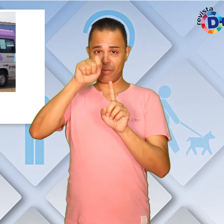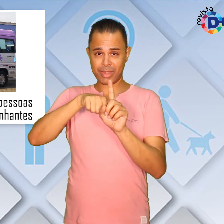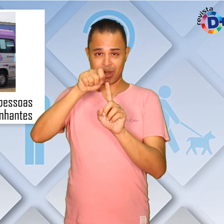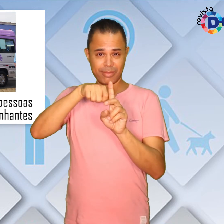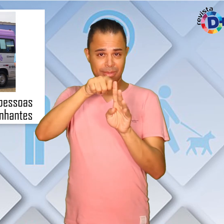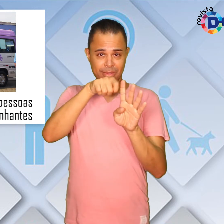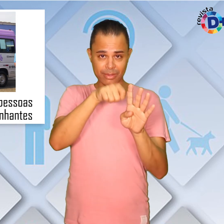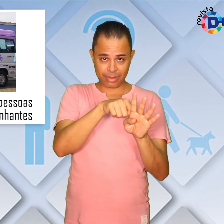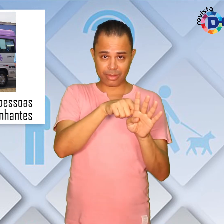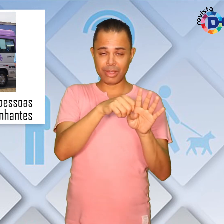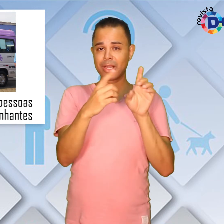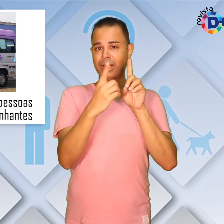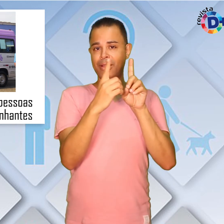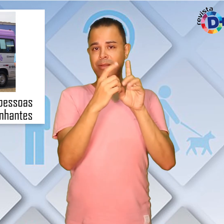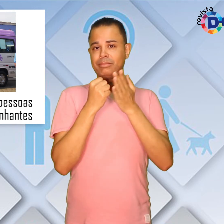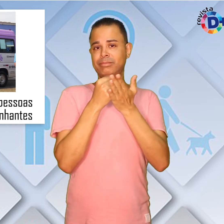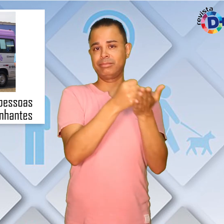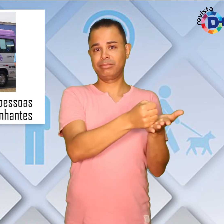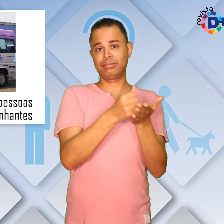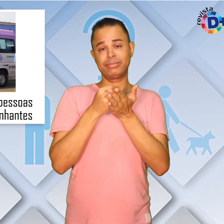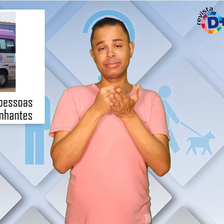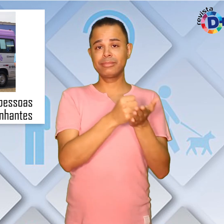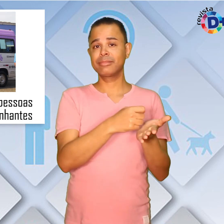atende tem hoje em sua base